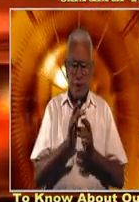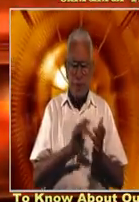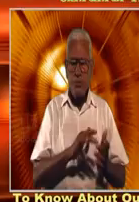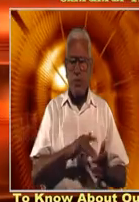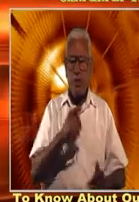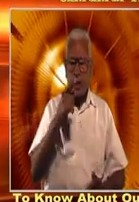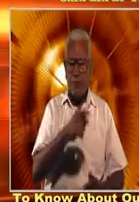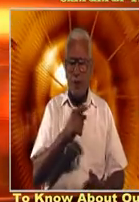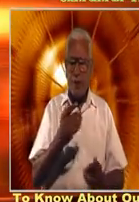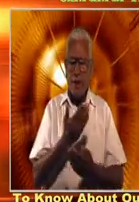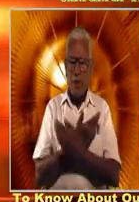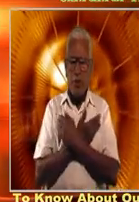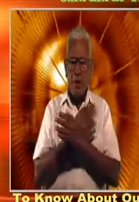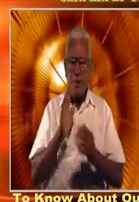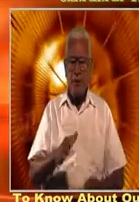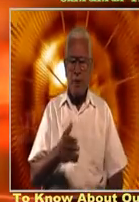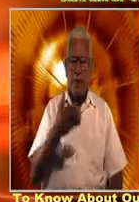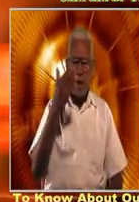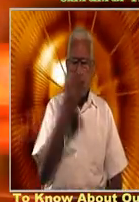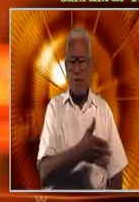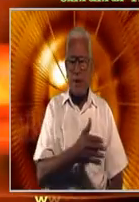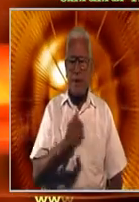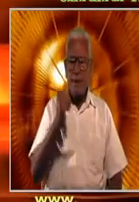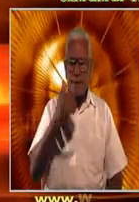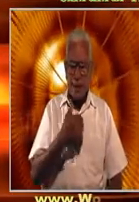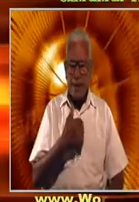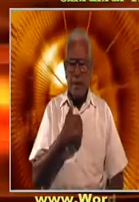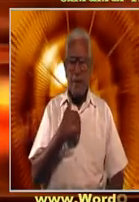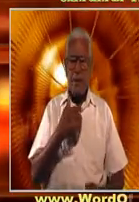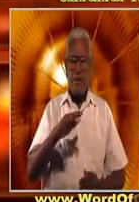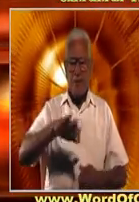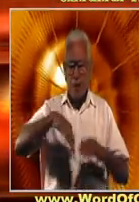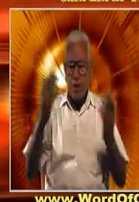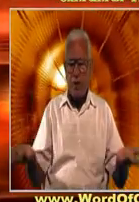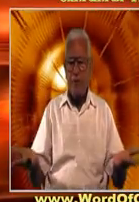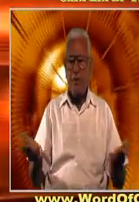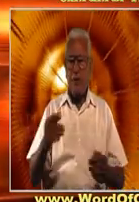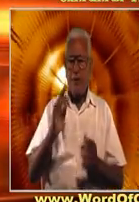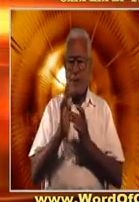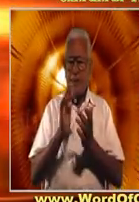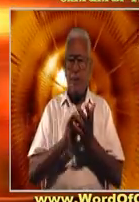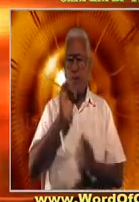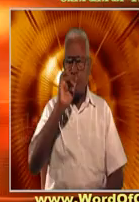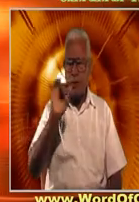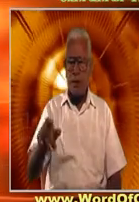நானும் அவனில் அன்பாய் இருந்து அவனுக்கு என்னை வெளிப்படத்துவேன்